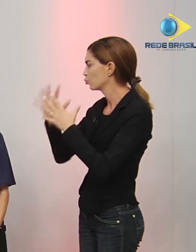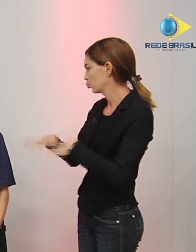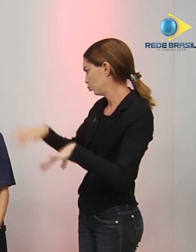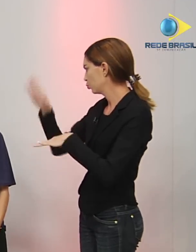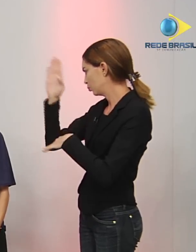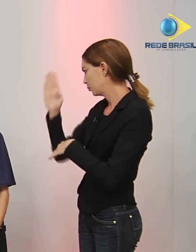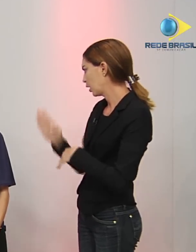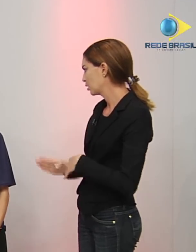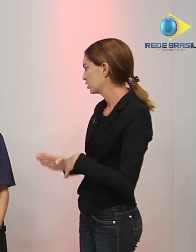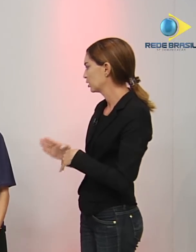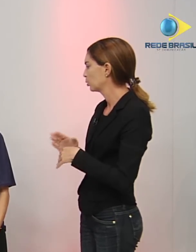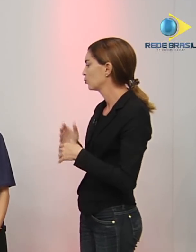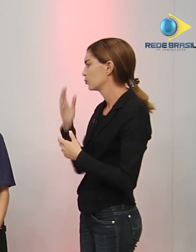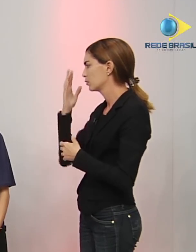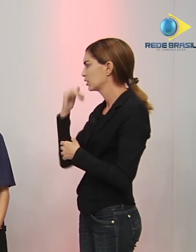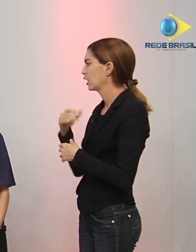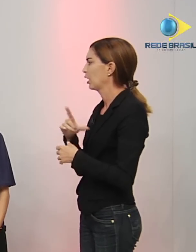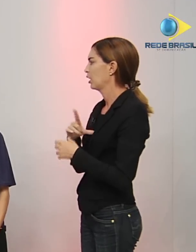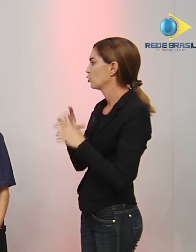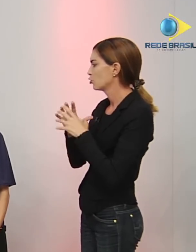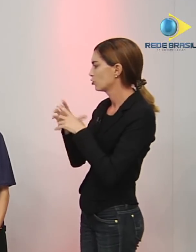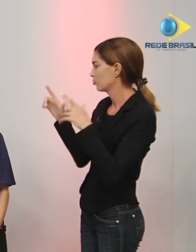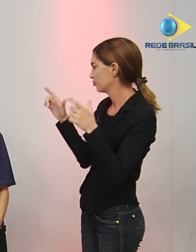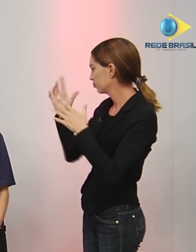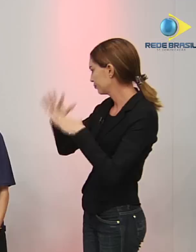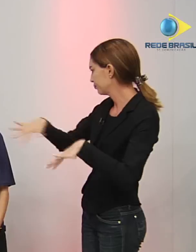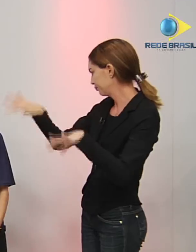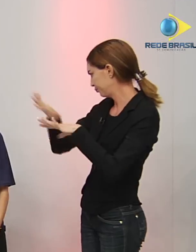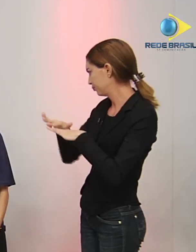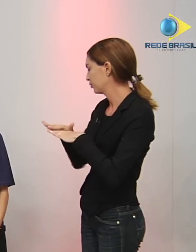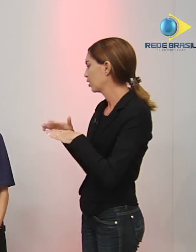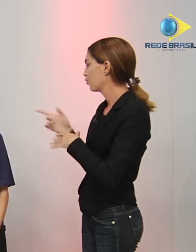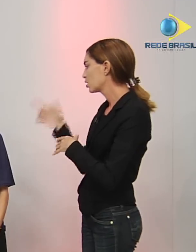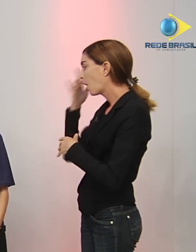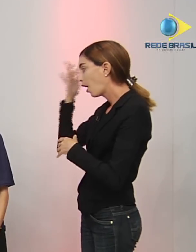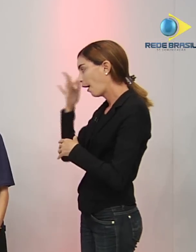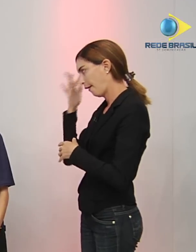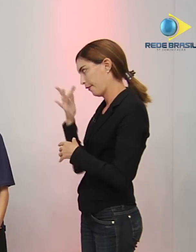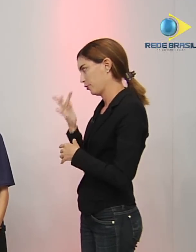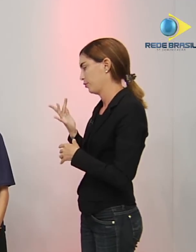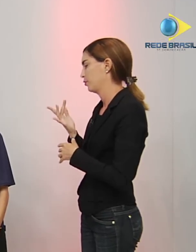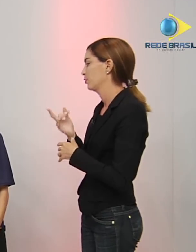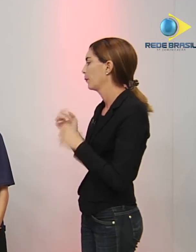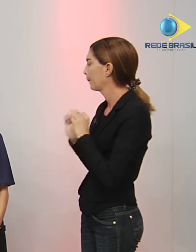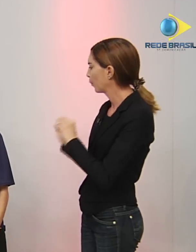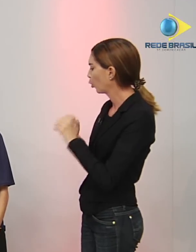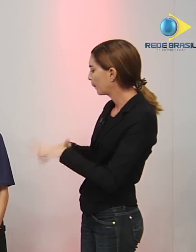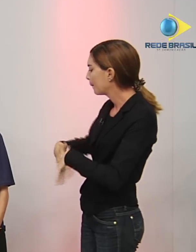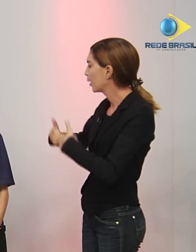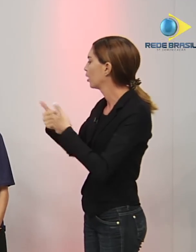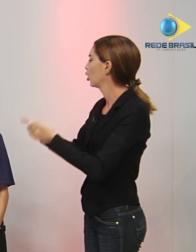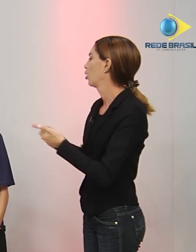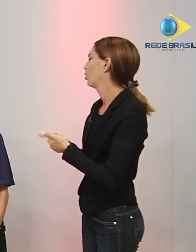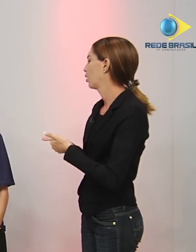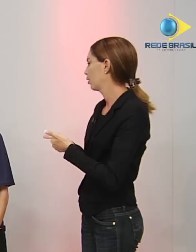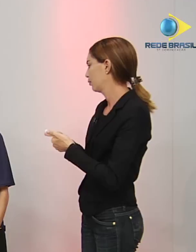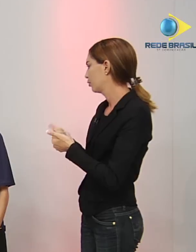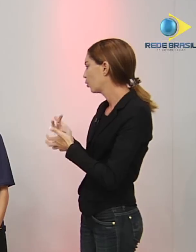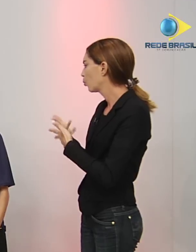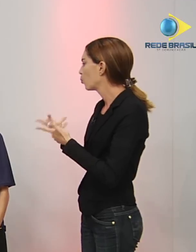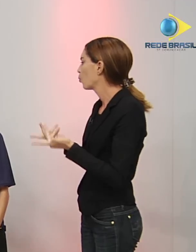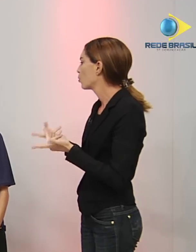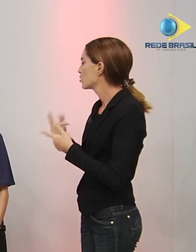Brasil tem enfrentado de modo geral. E o que você acha, Roberta, que poderia melhorar alguma